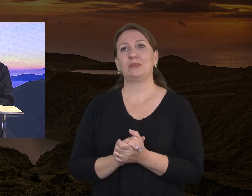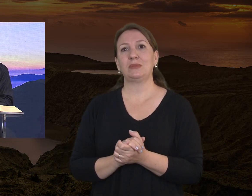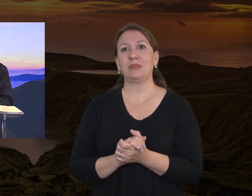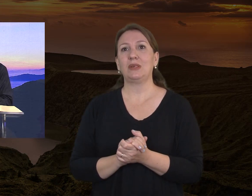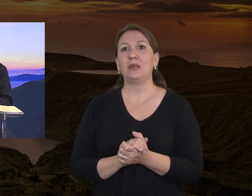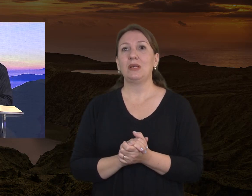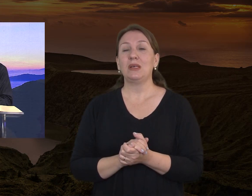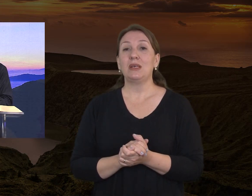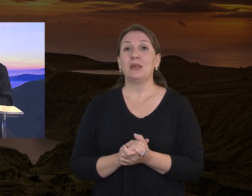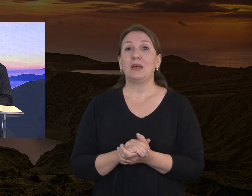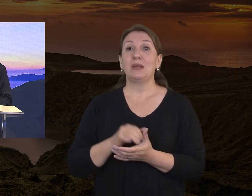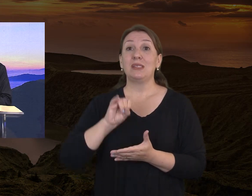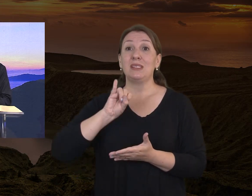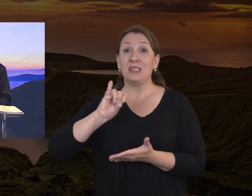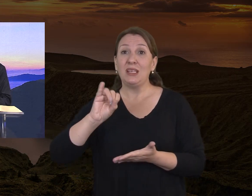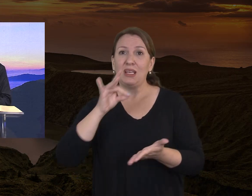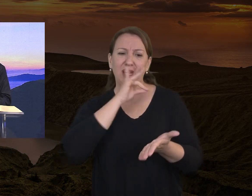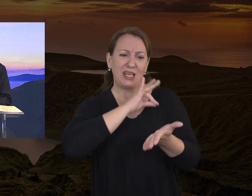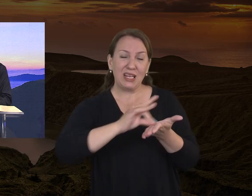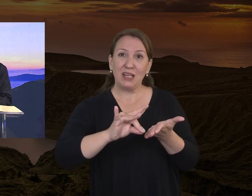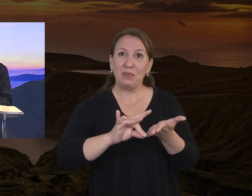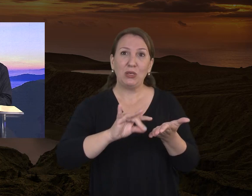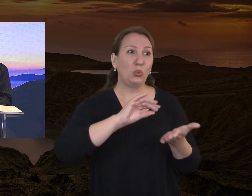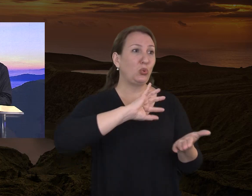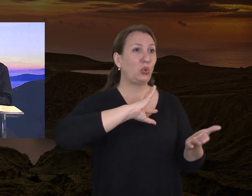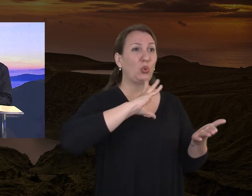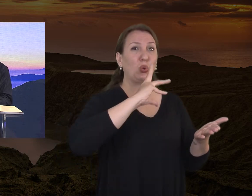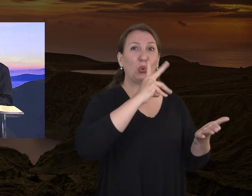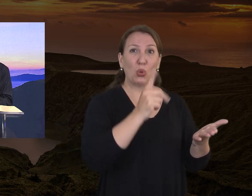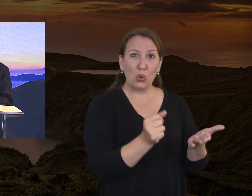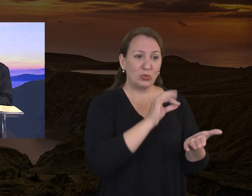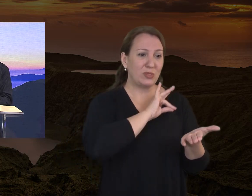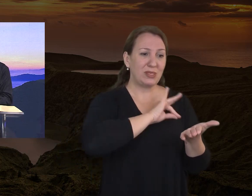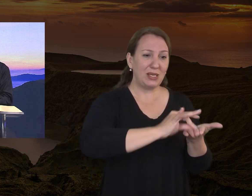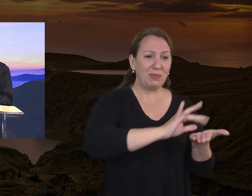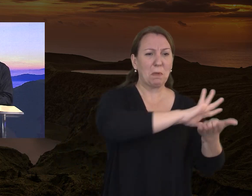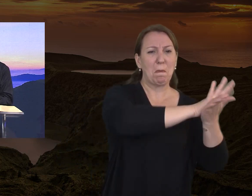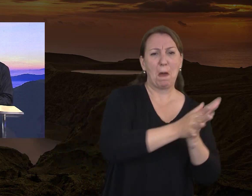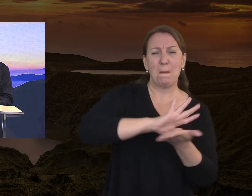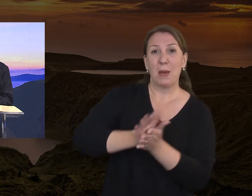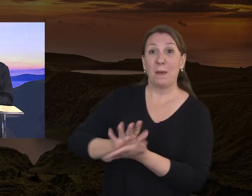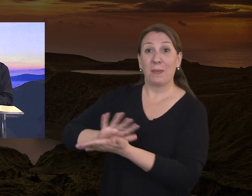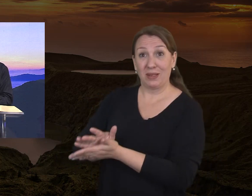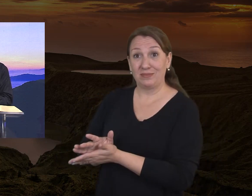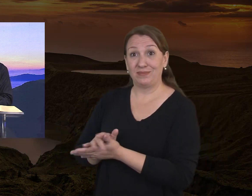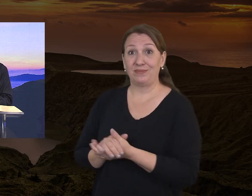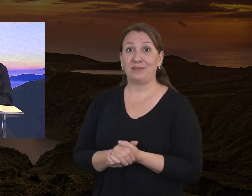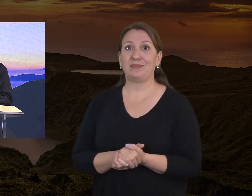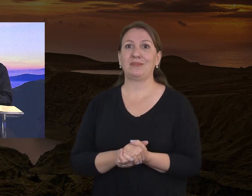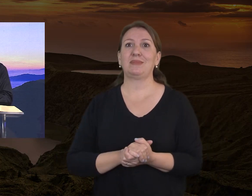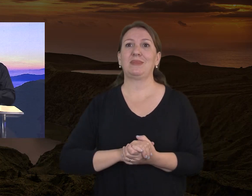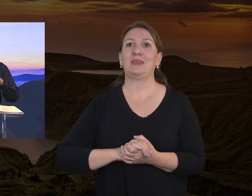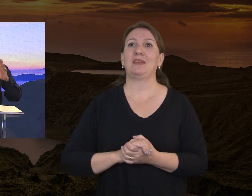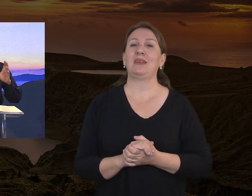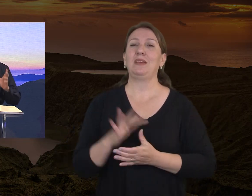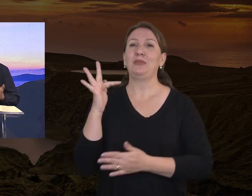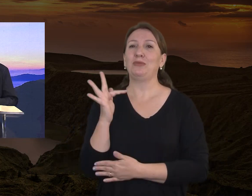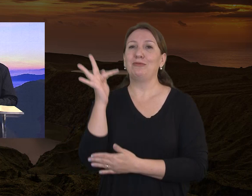for colocada debaixo dos seus pés por ocasião do seu iminente e